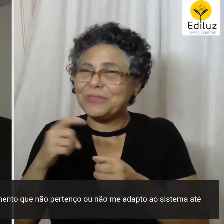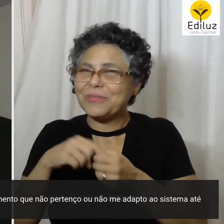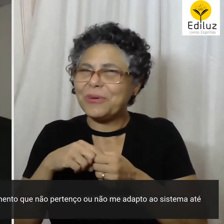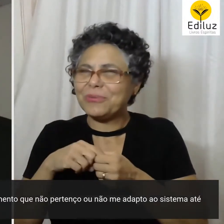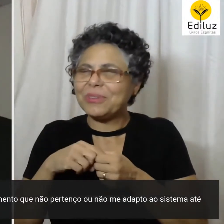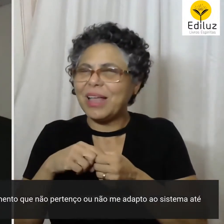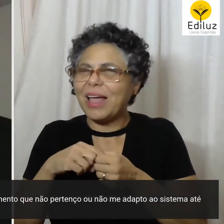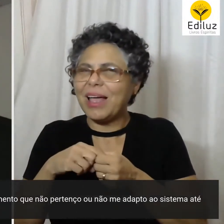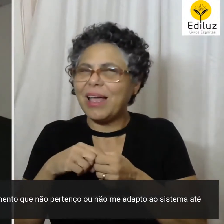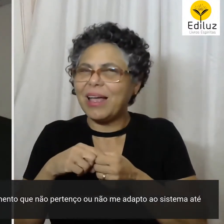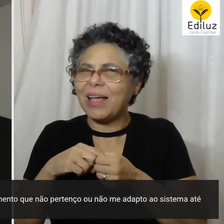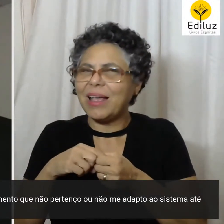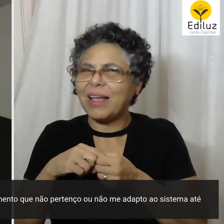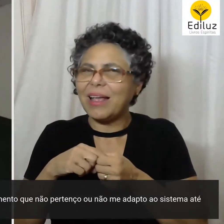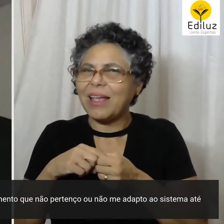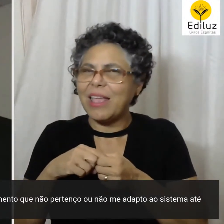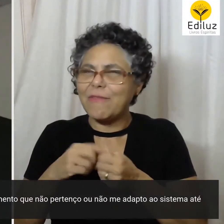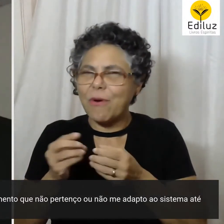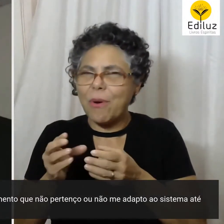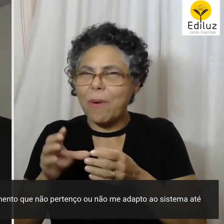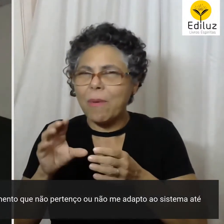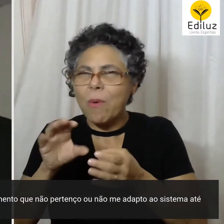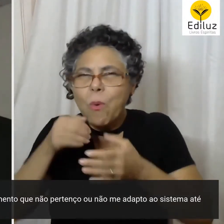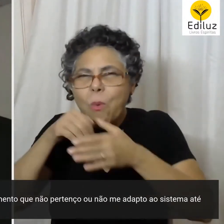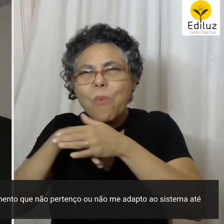próximas, eu vou registrar essa pergunta.